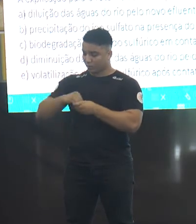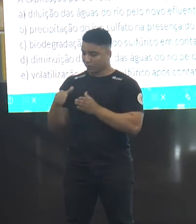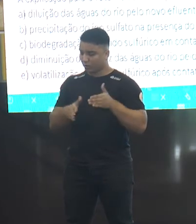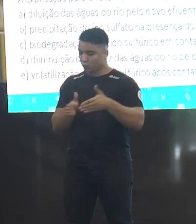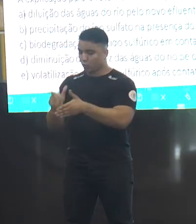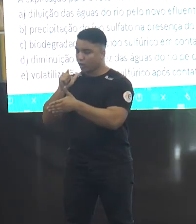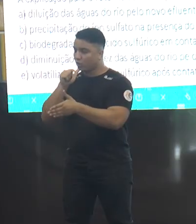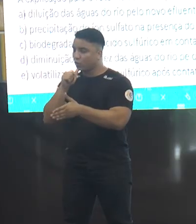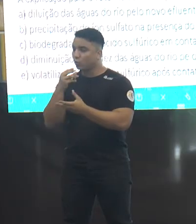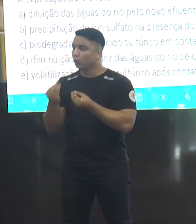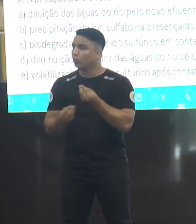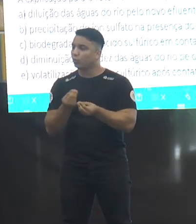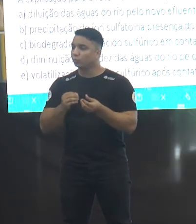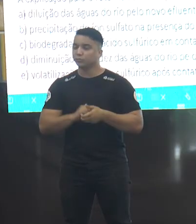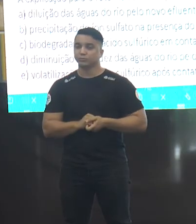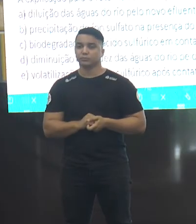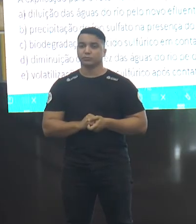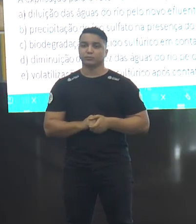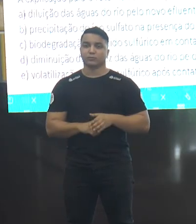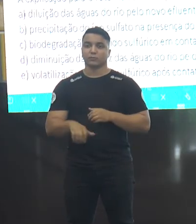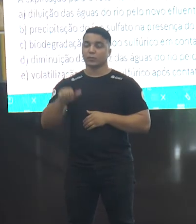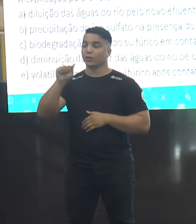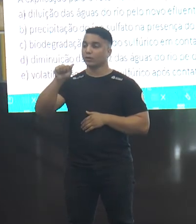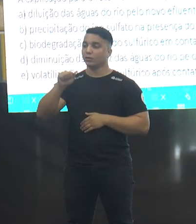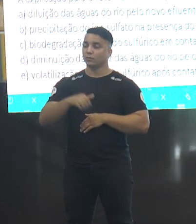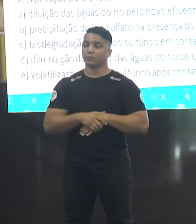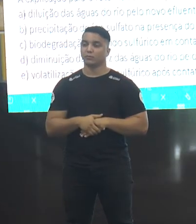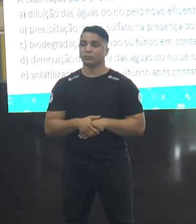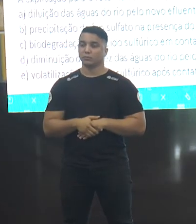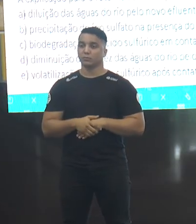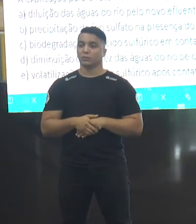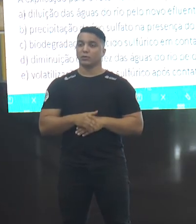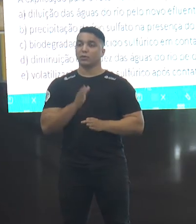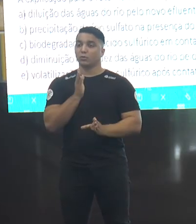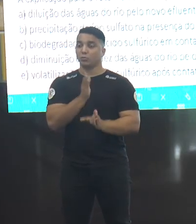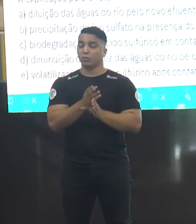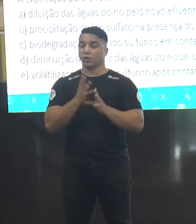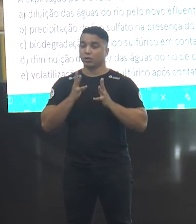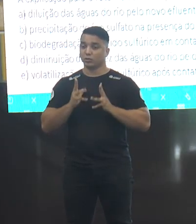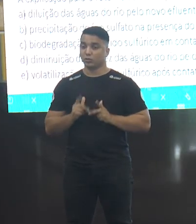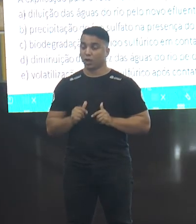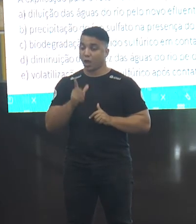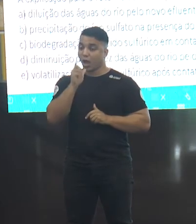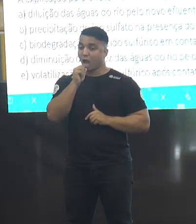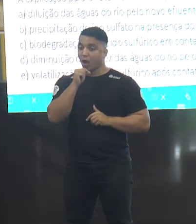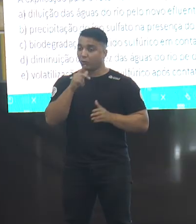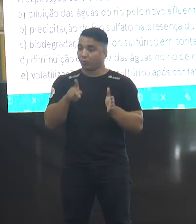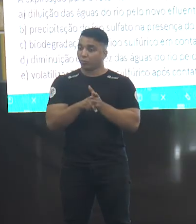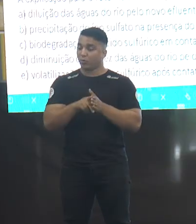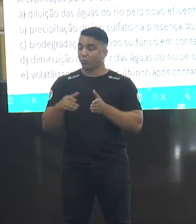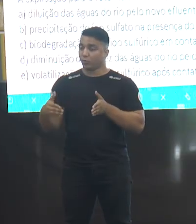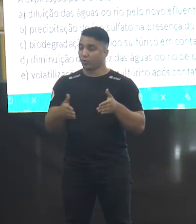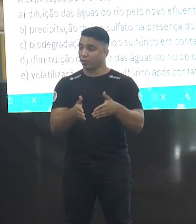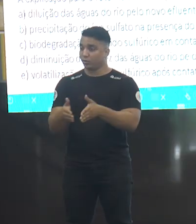dentro do rio? Letra A, ele diz: diluição das águas do rio pelo